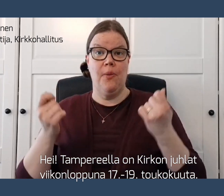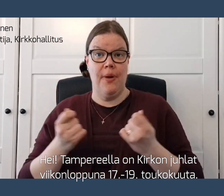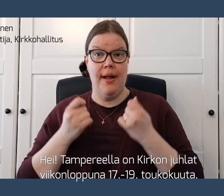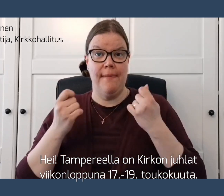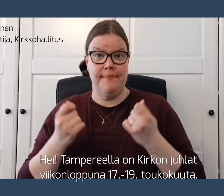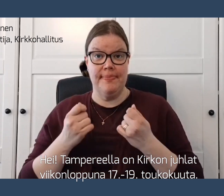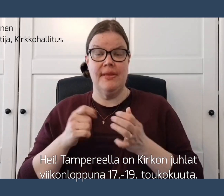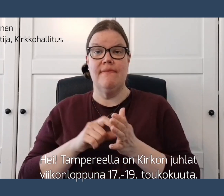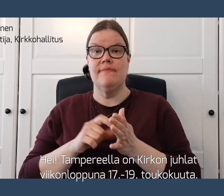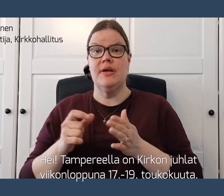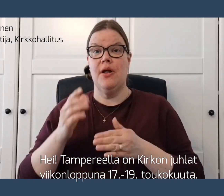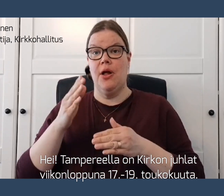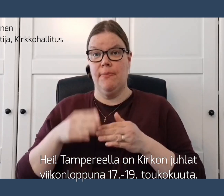juhlat viikonloppuna